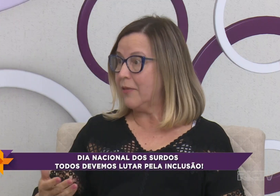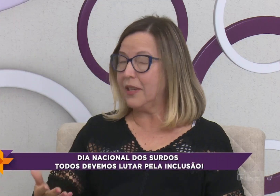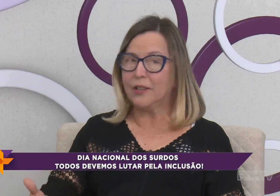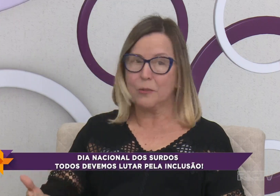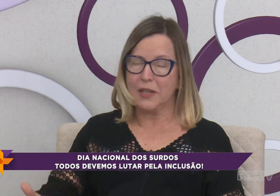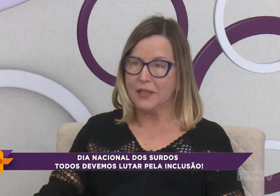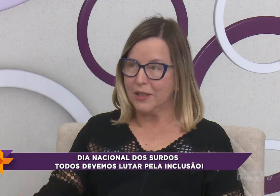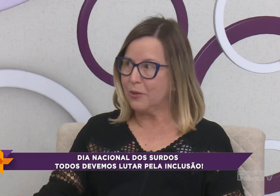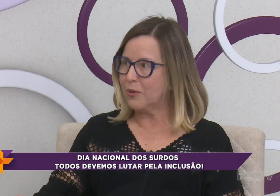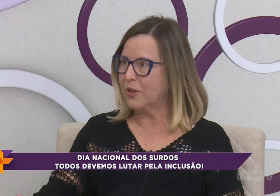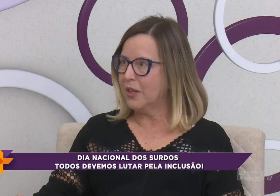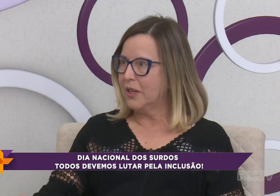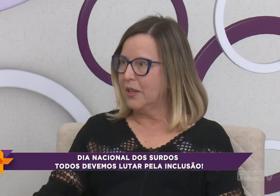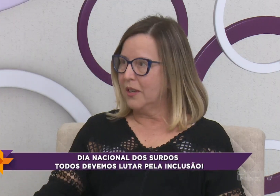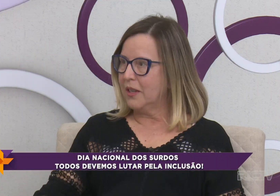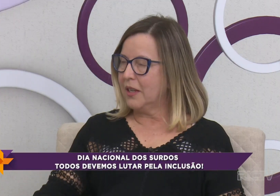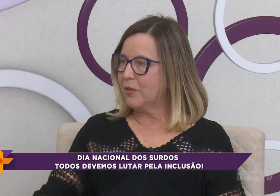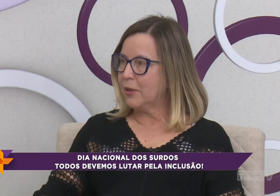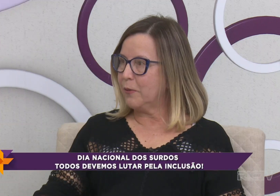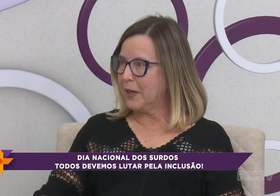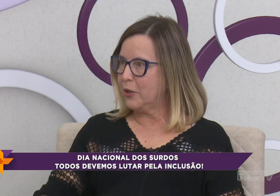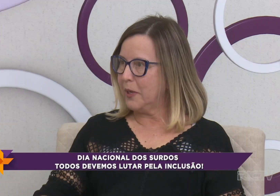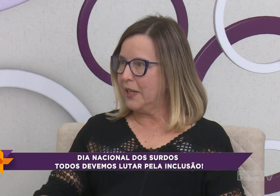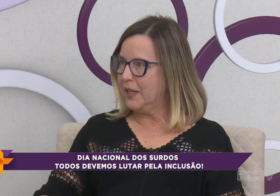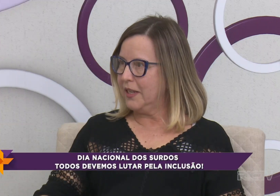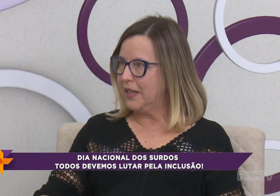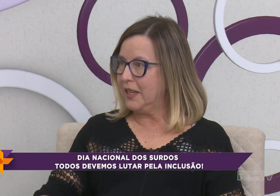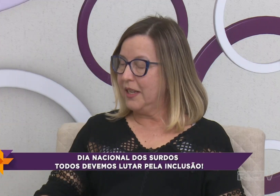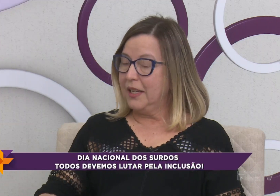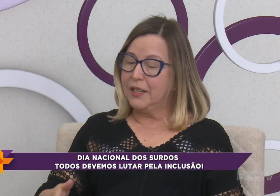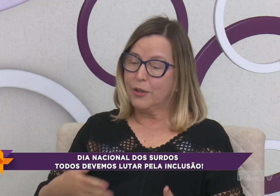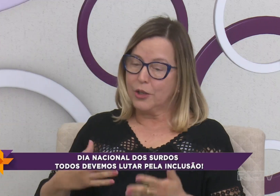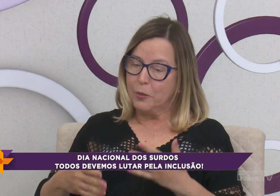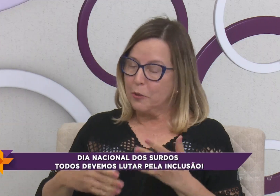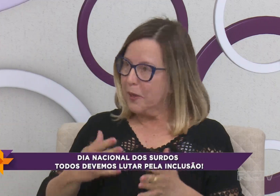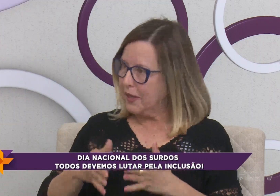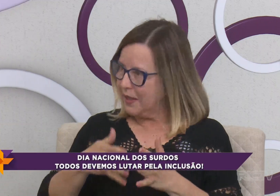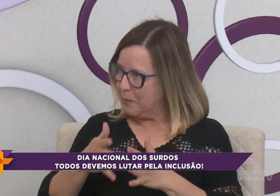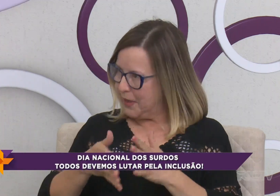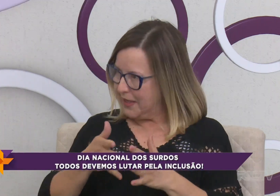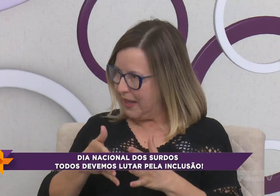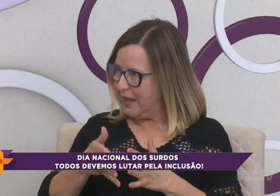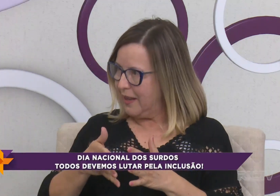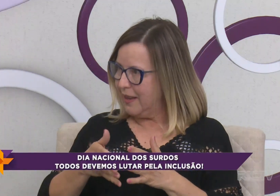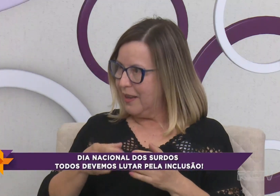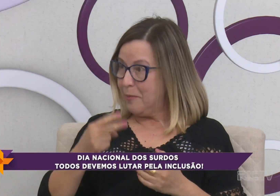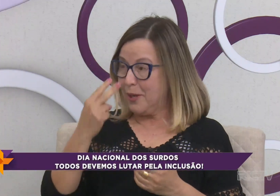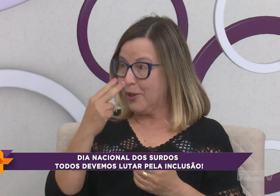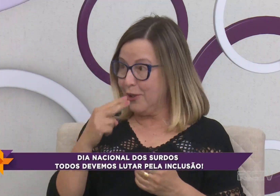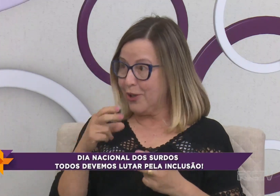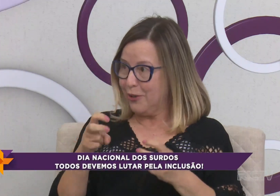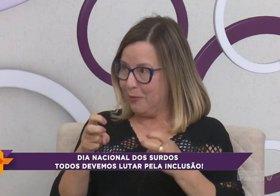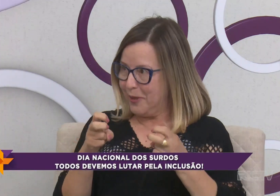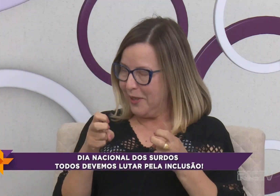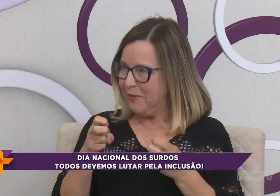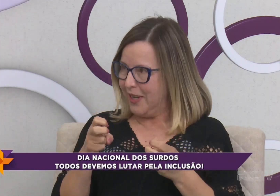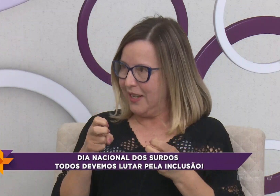lendo Mateus, quando fala de Maria, né? Então, gente pediu para ele interpretar, para a gente observar, né?